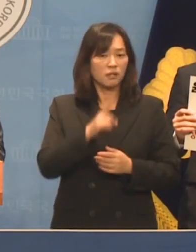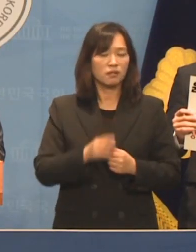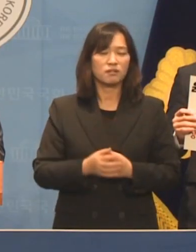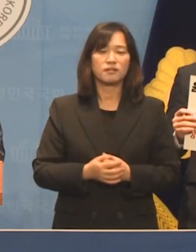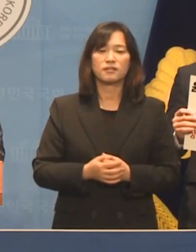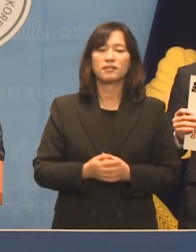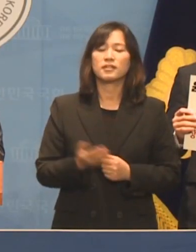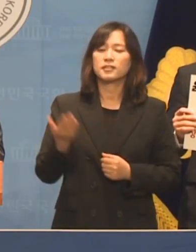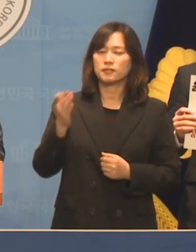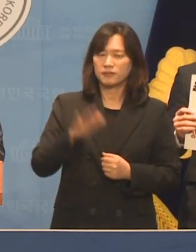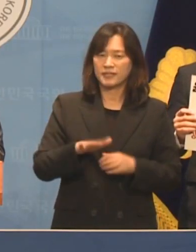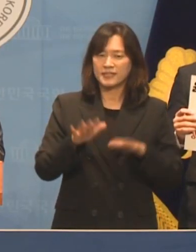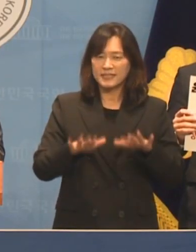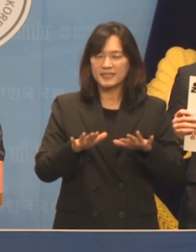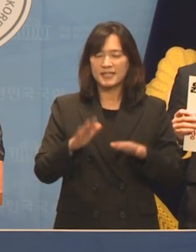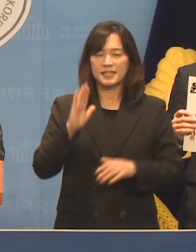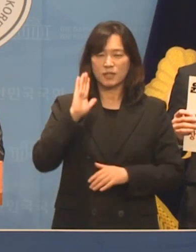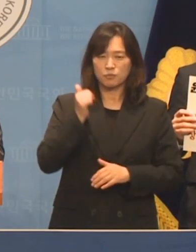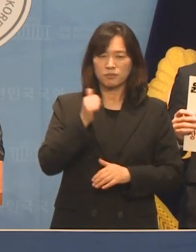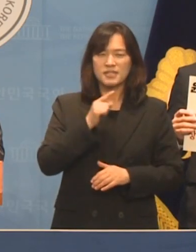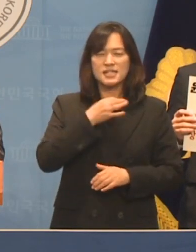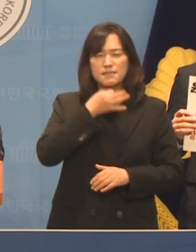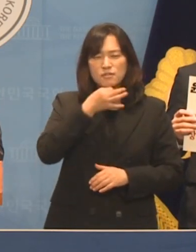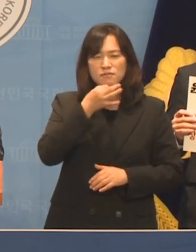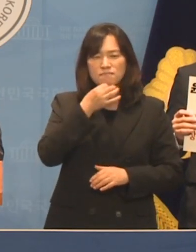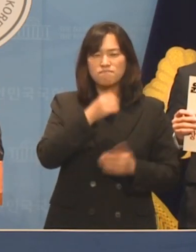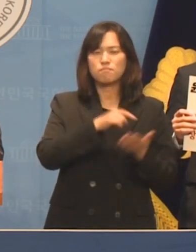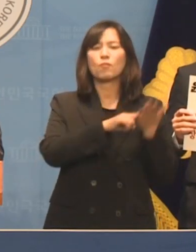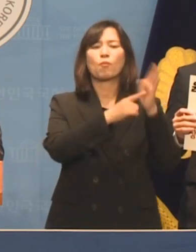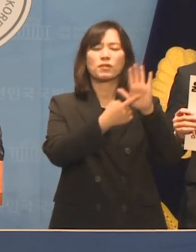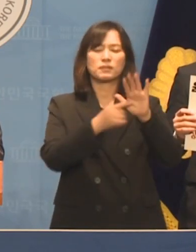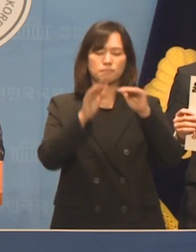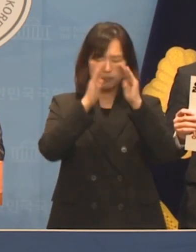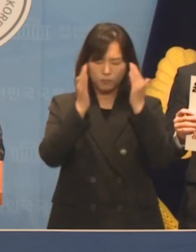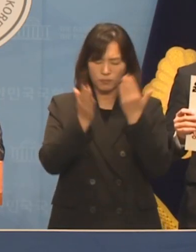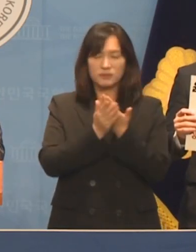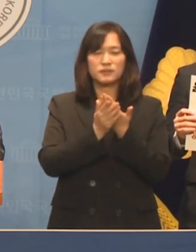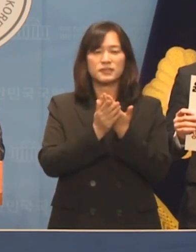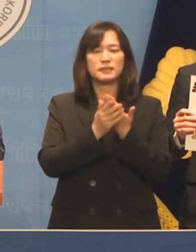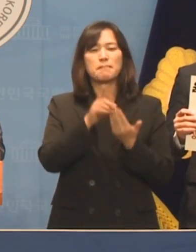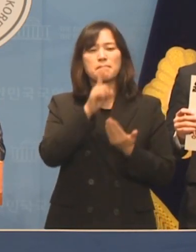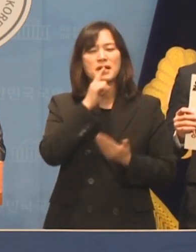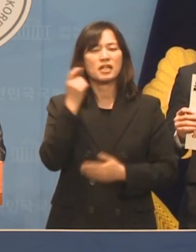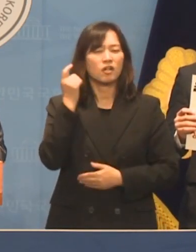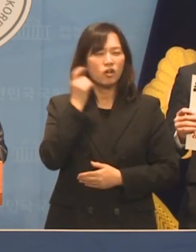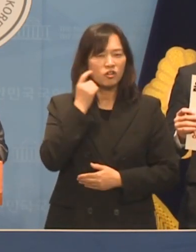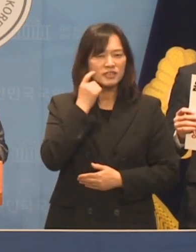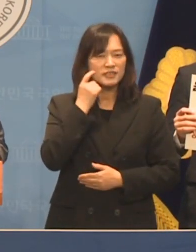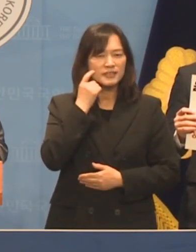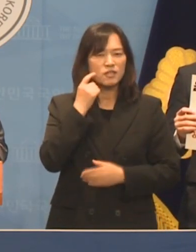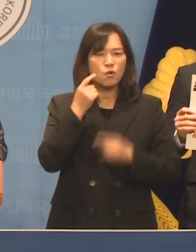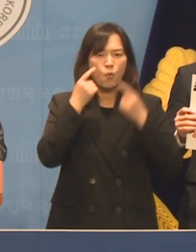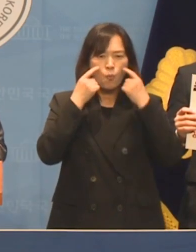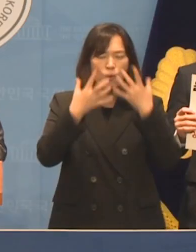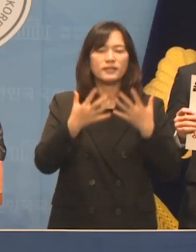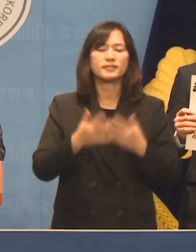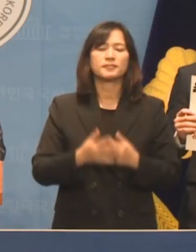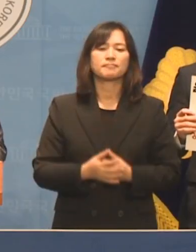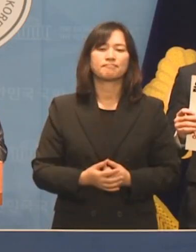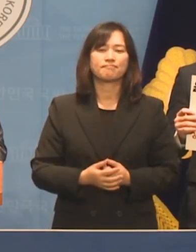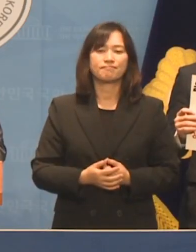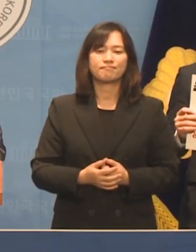해명하셨습니다. 그러나 이제 대통령의 육성이 공개되면서 이 모든 해명이 거짓이었다는 사실이